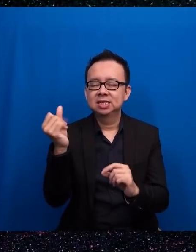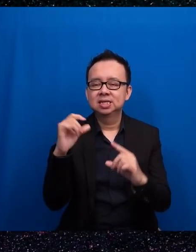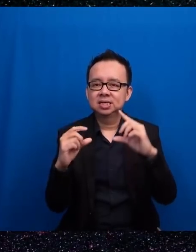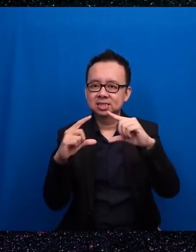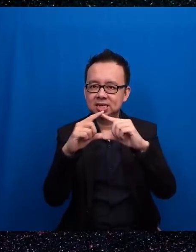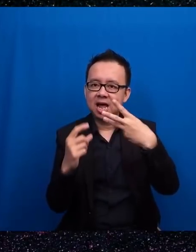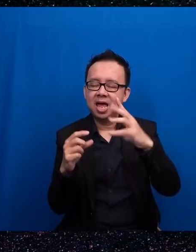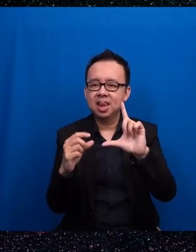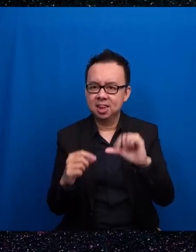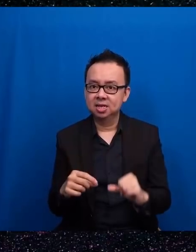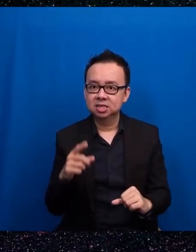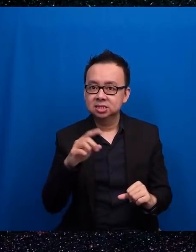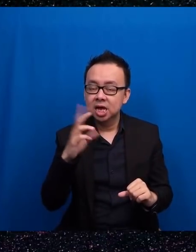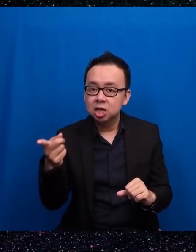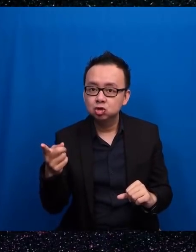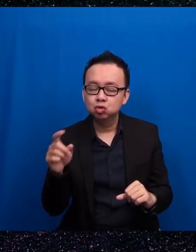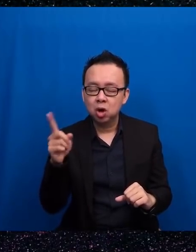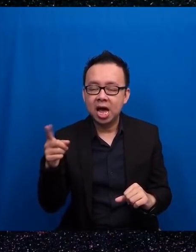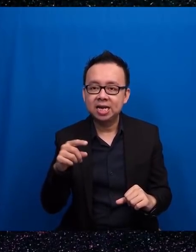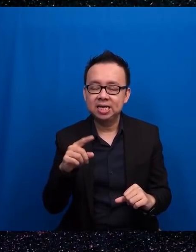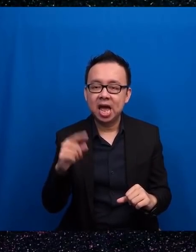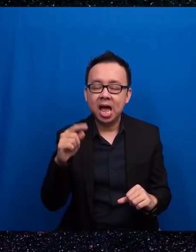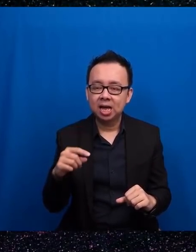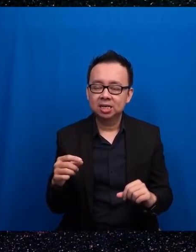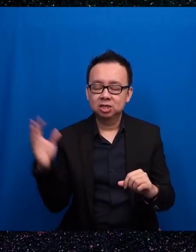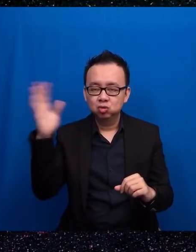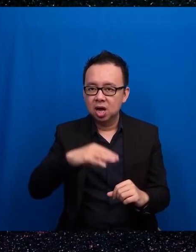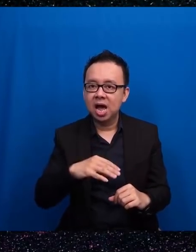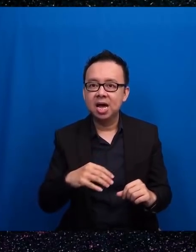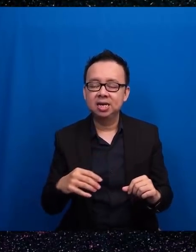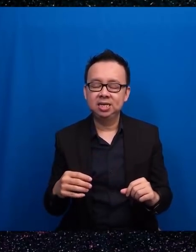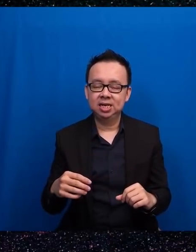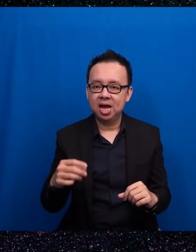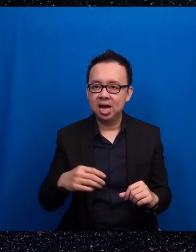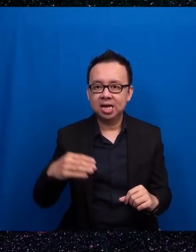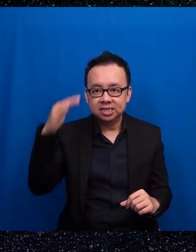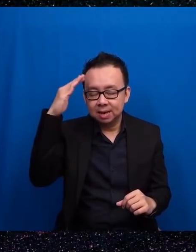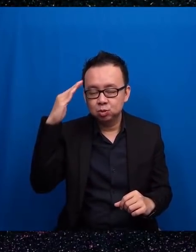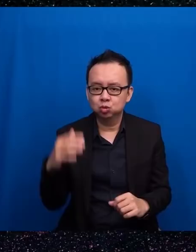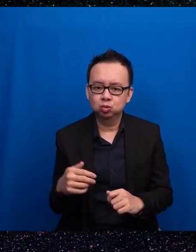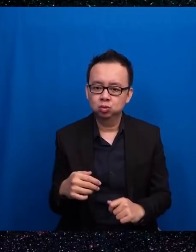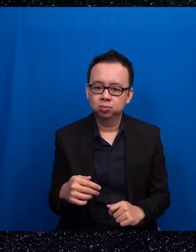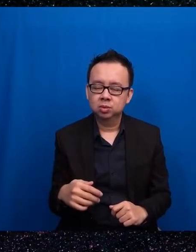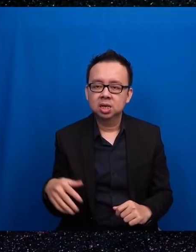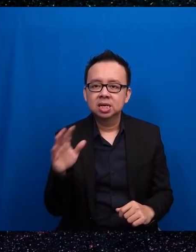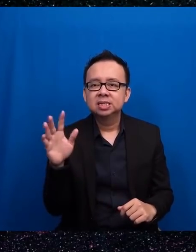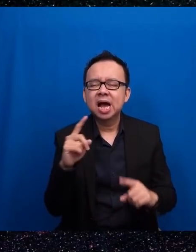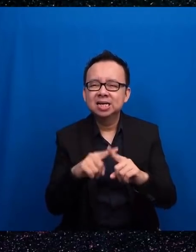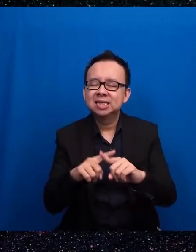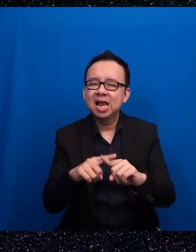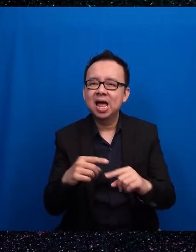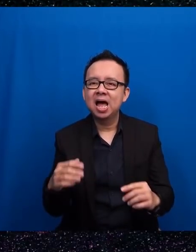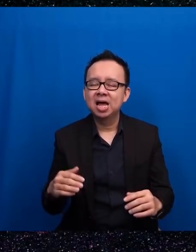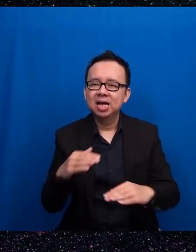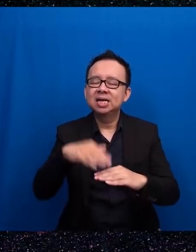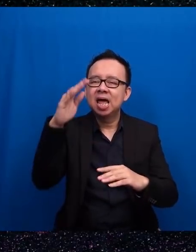Sabtu. Kalau orang Yahudi memelihara hari Sabat, yaitu hari Sabtu. Nah, jangan sampai salah naik lift yang